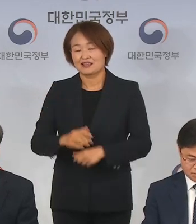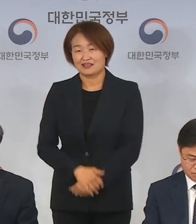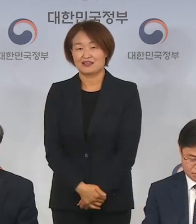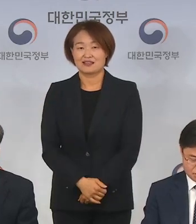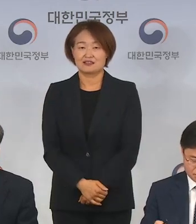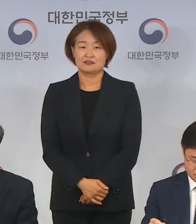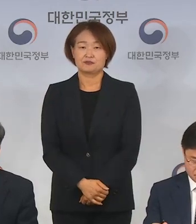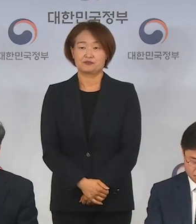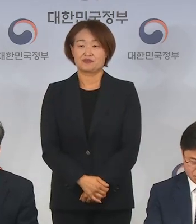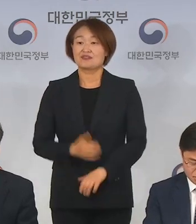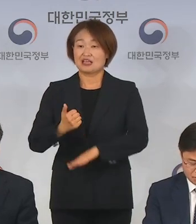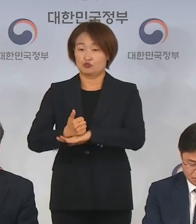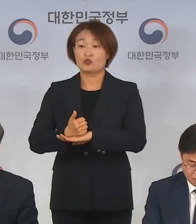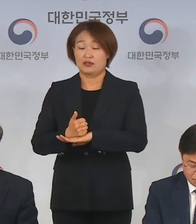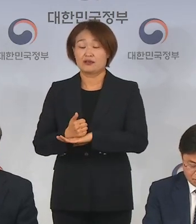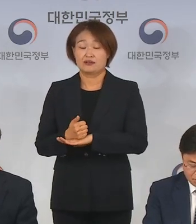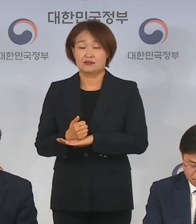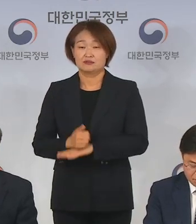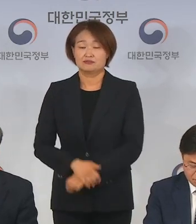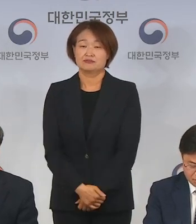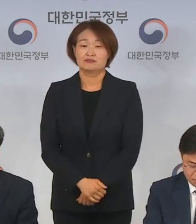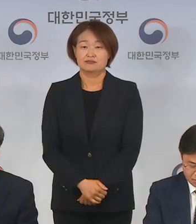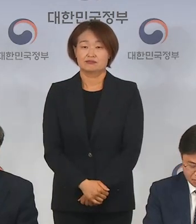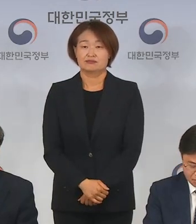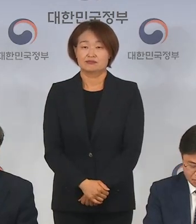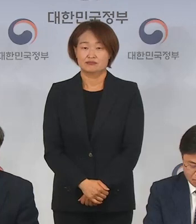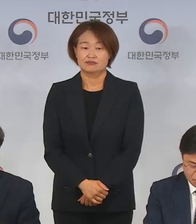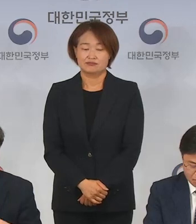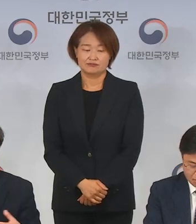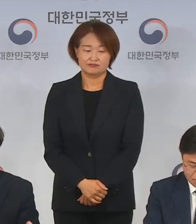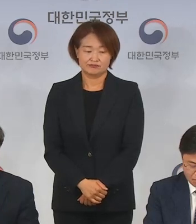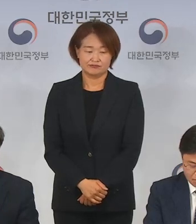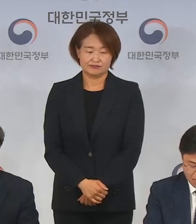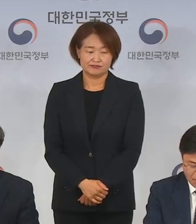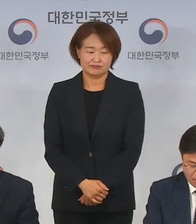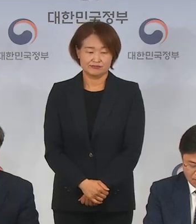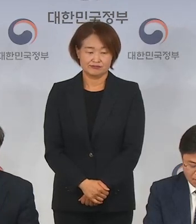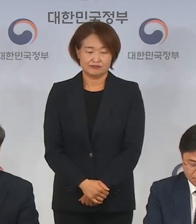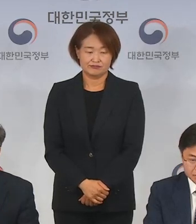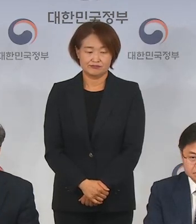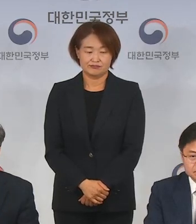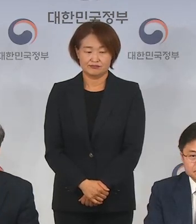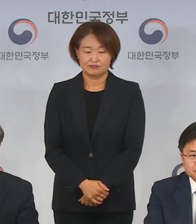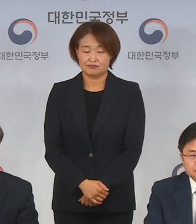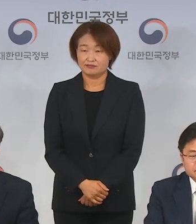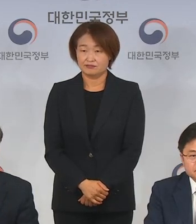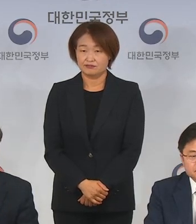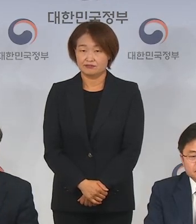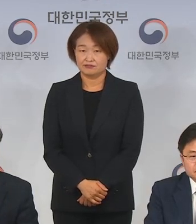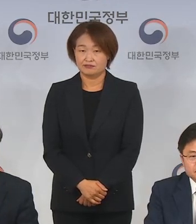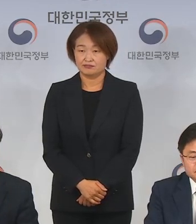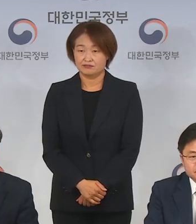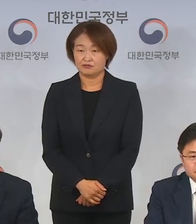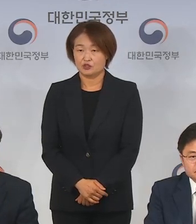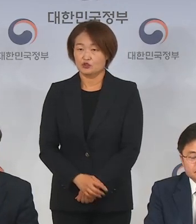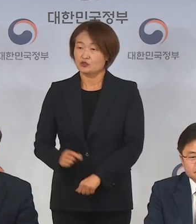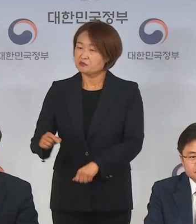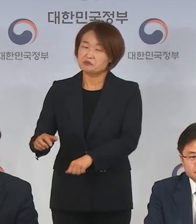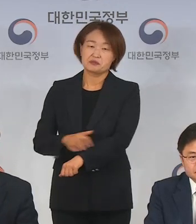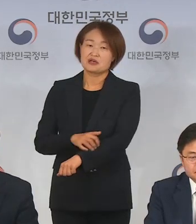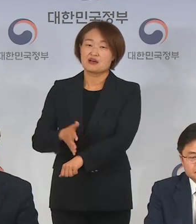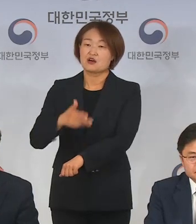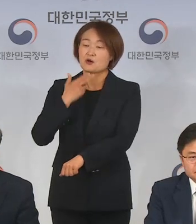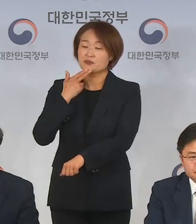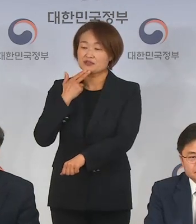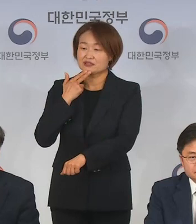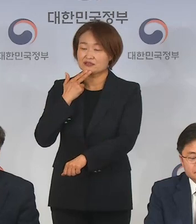그 본인들 나중에 활동을 좀 저기 이제 뭐라고 해야 됩니까? 큰 그 불편함 없이